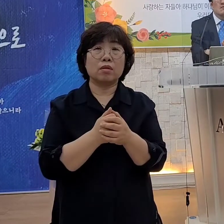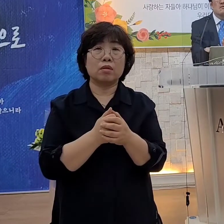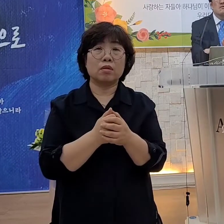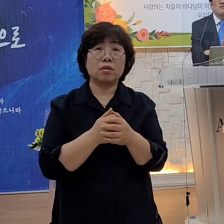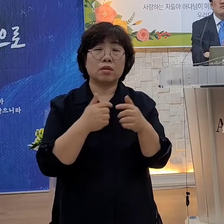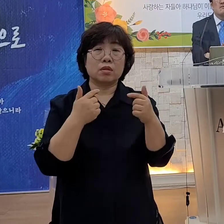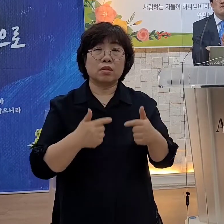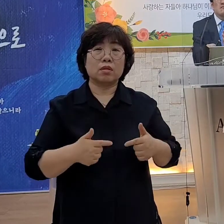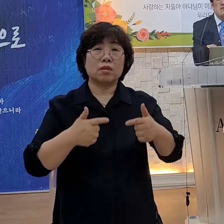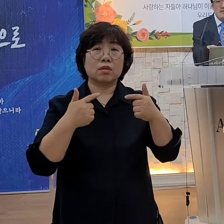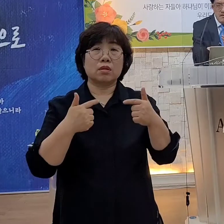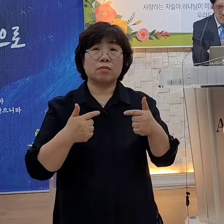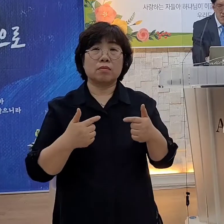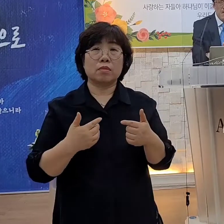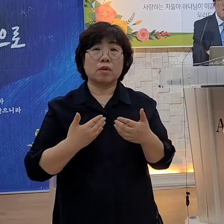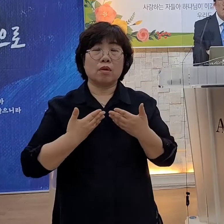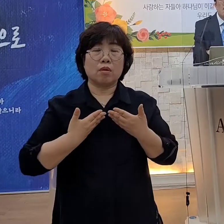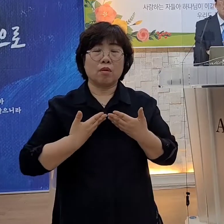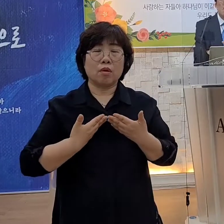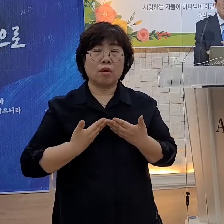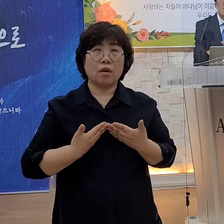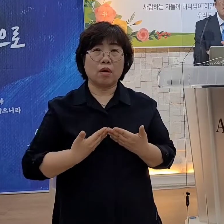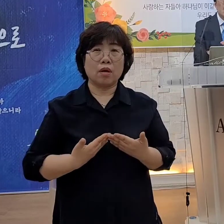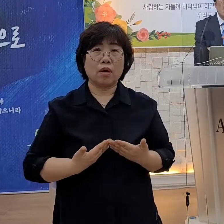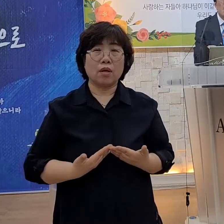영혼은 늘